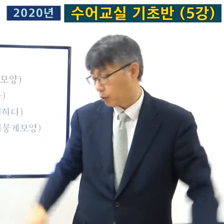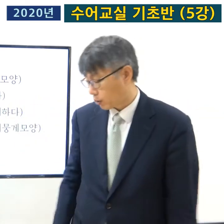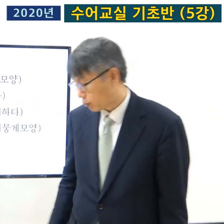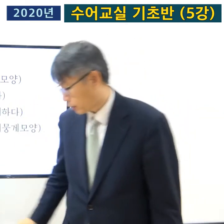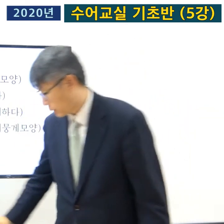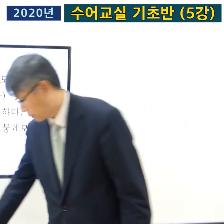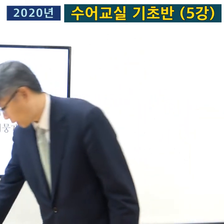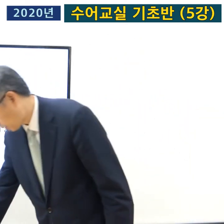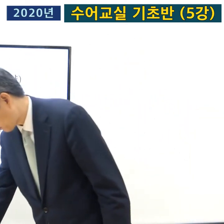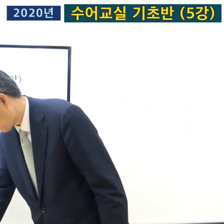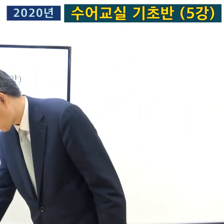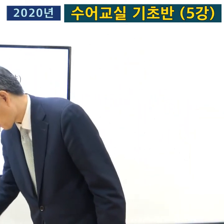주시면 되겠습니다.